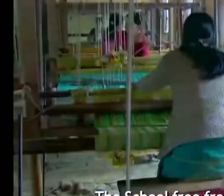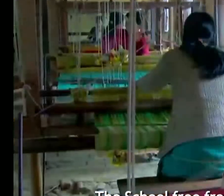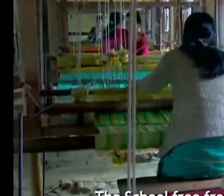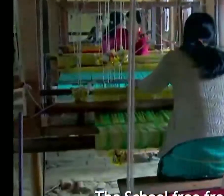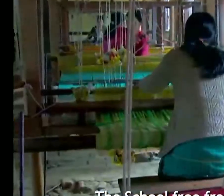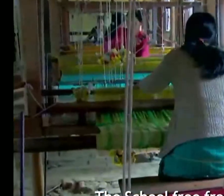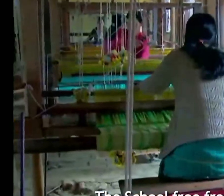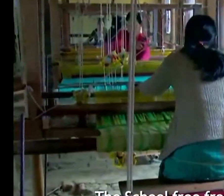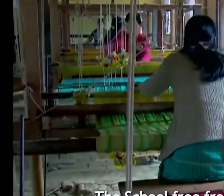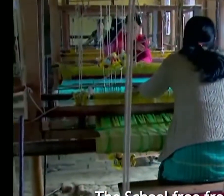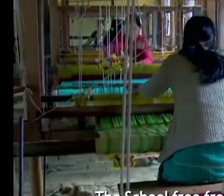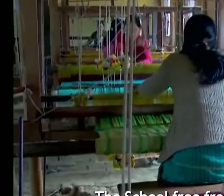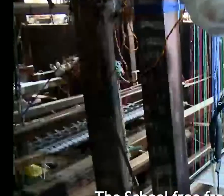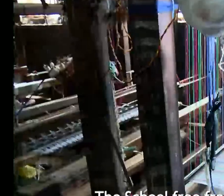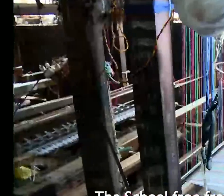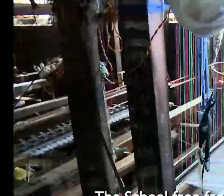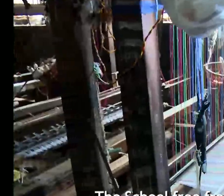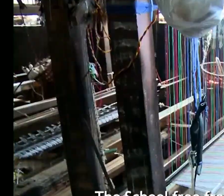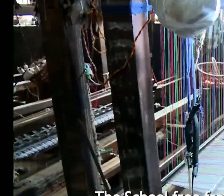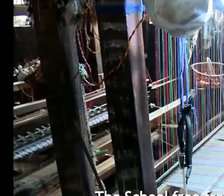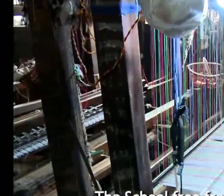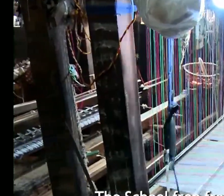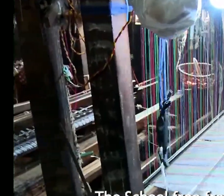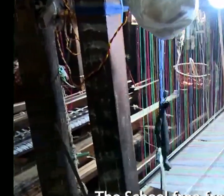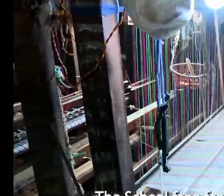धन साधन समय की सीमा से